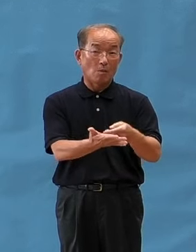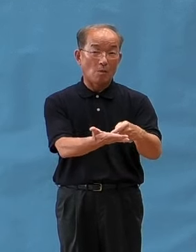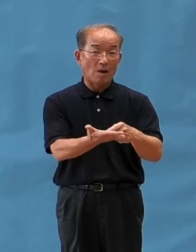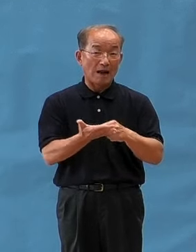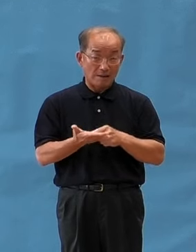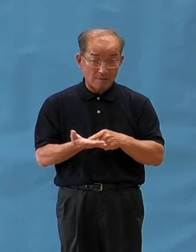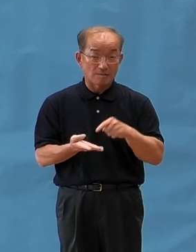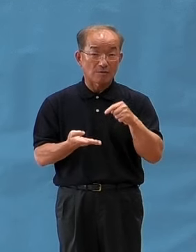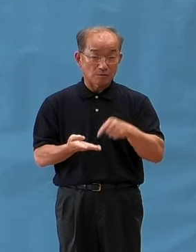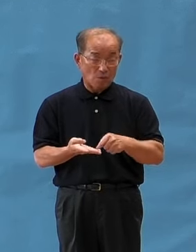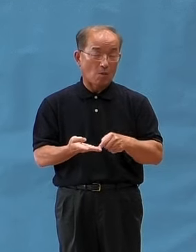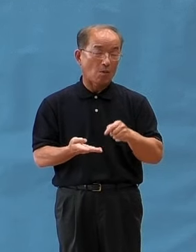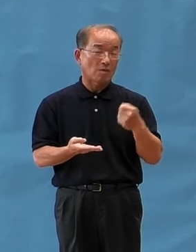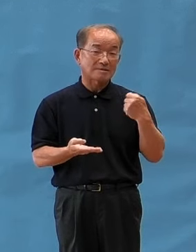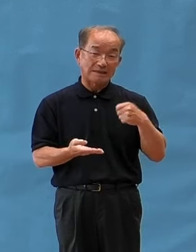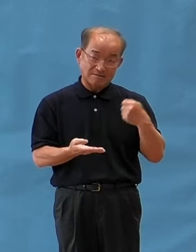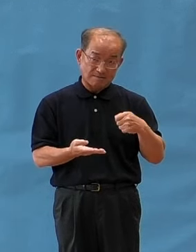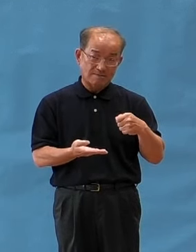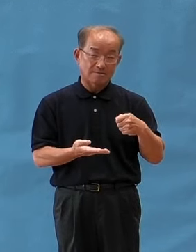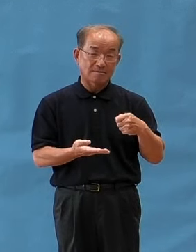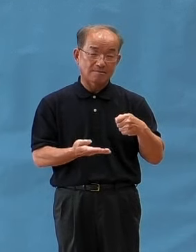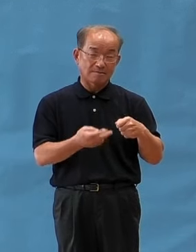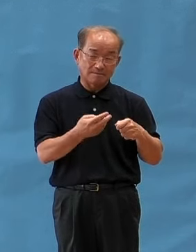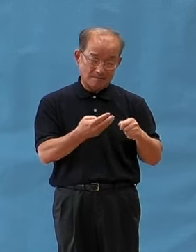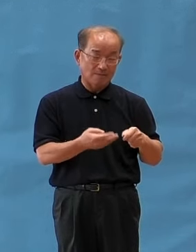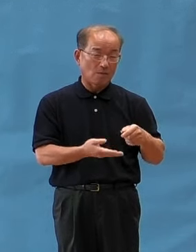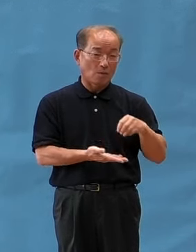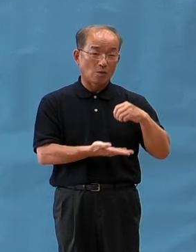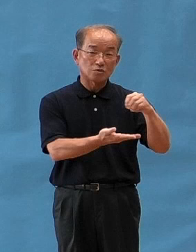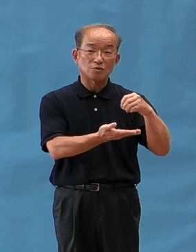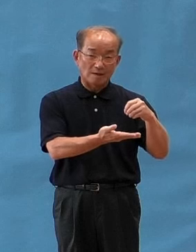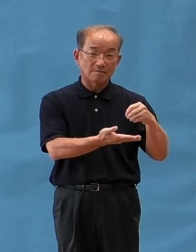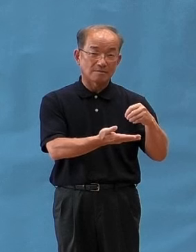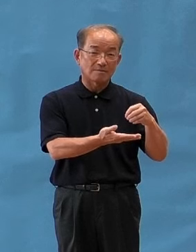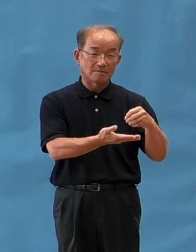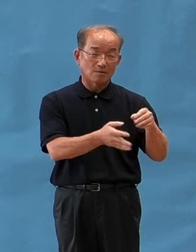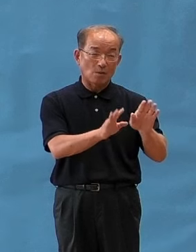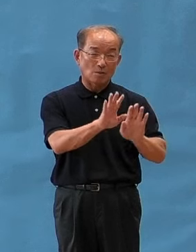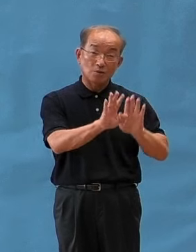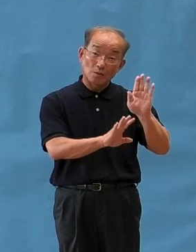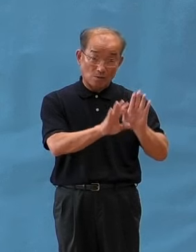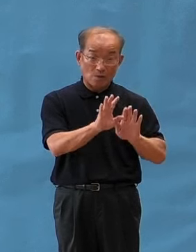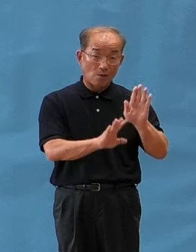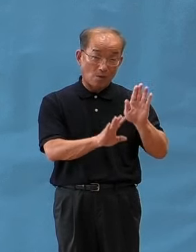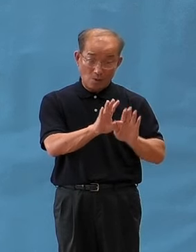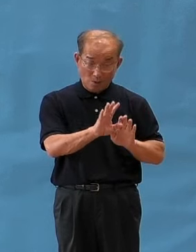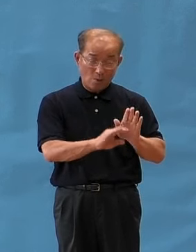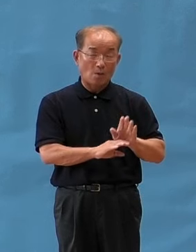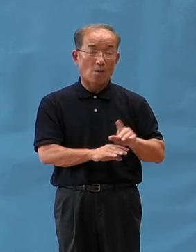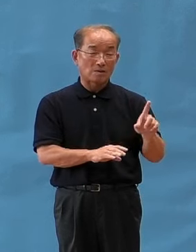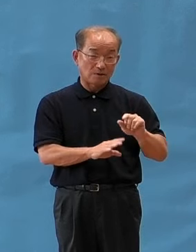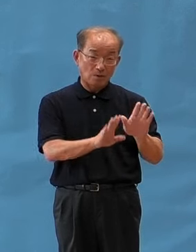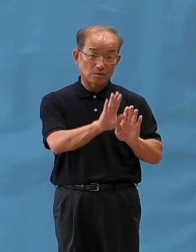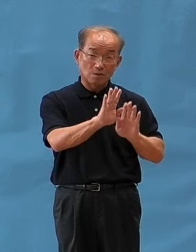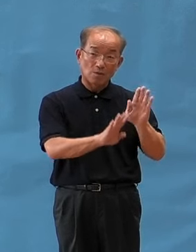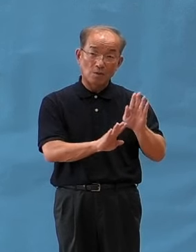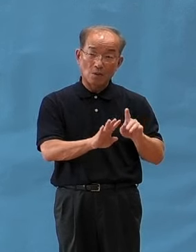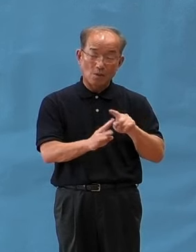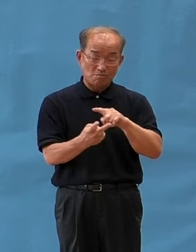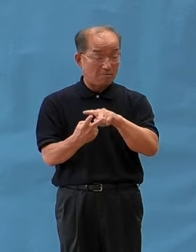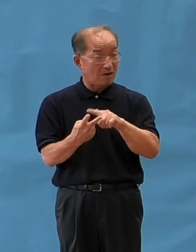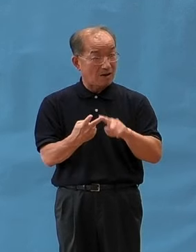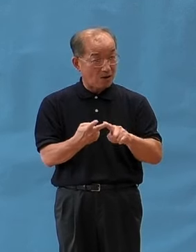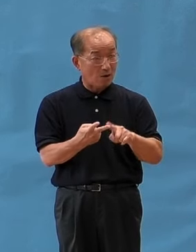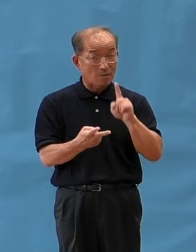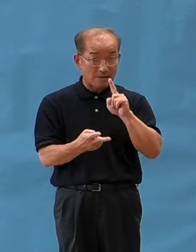今度やるこのお中元の実際の、なんか売れ行きといいますか、利用状況を両方見ながら、